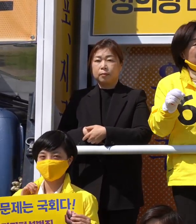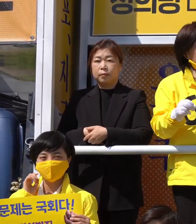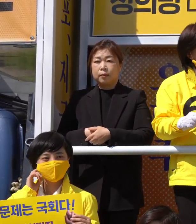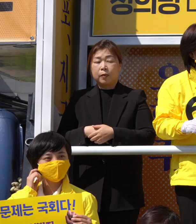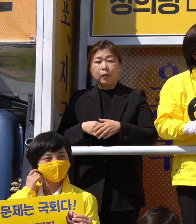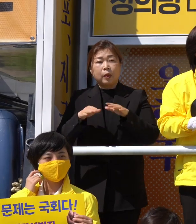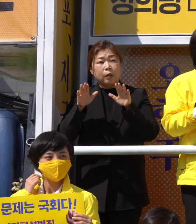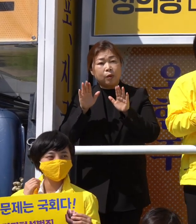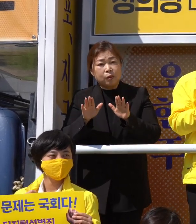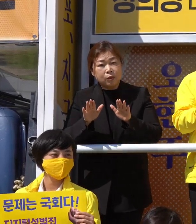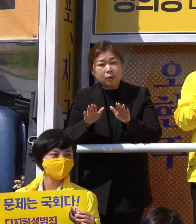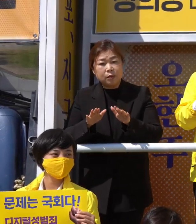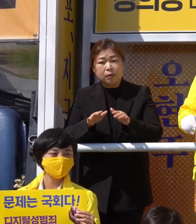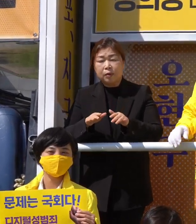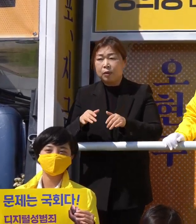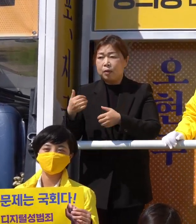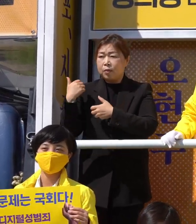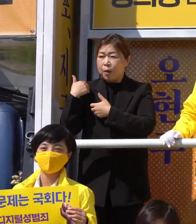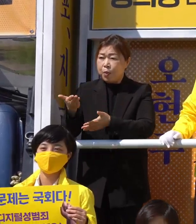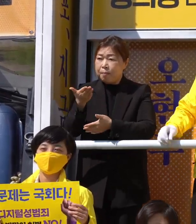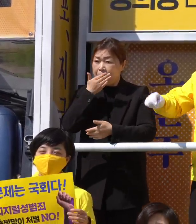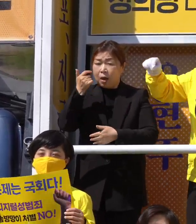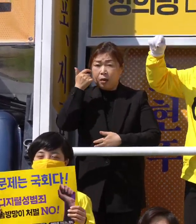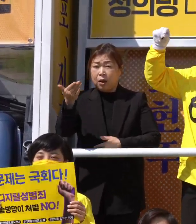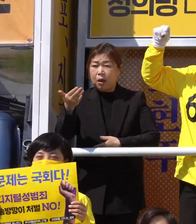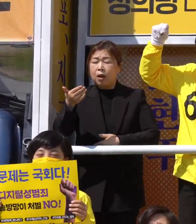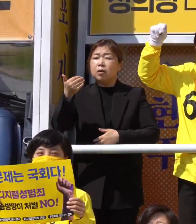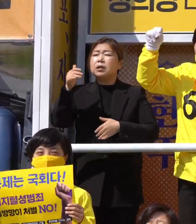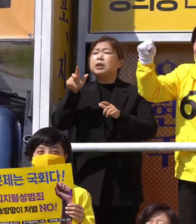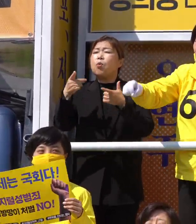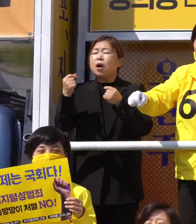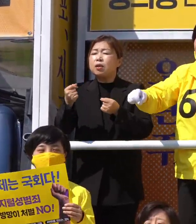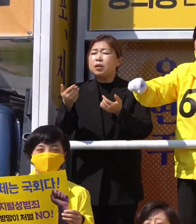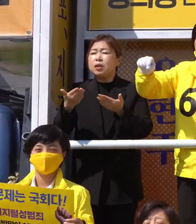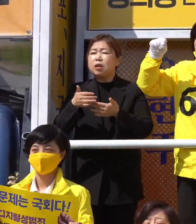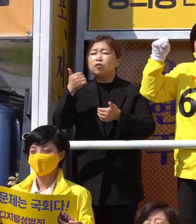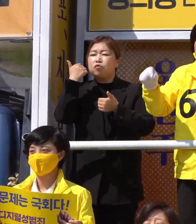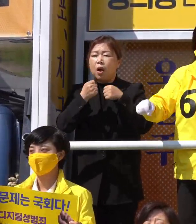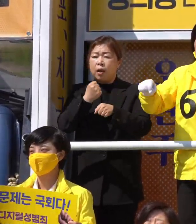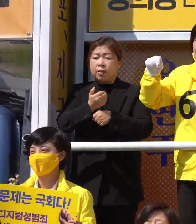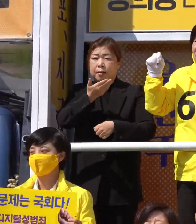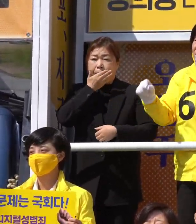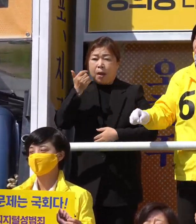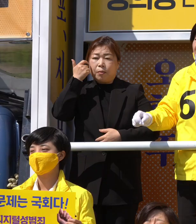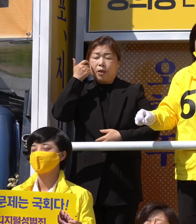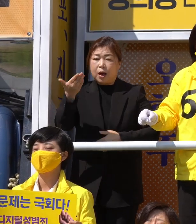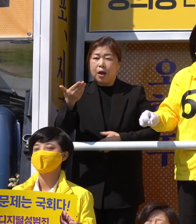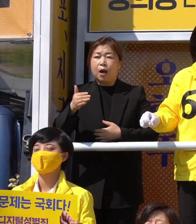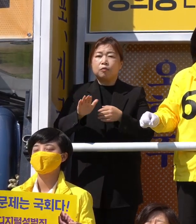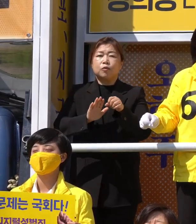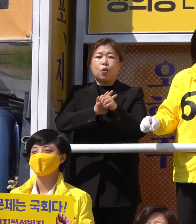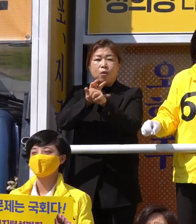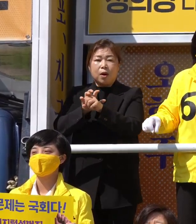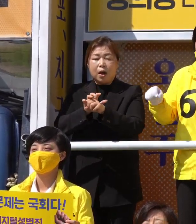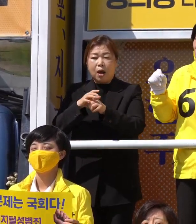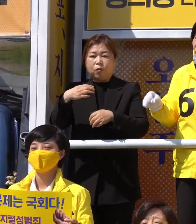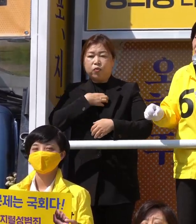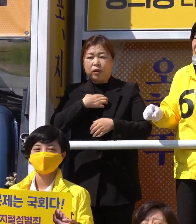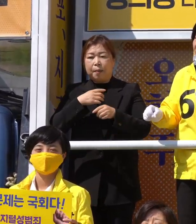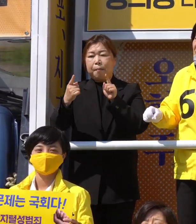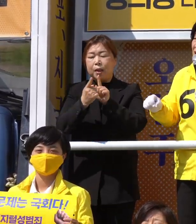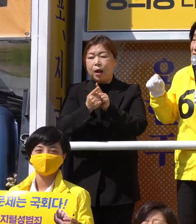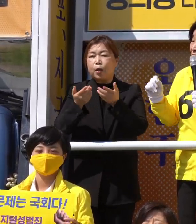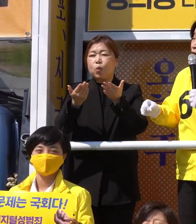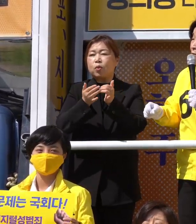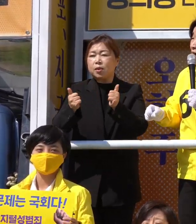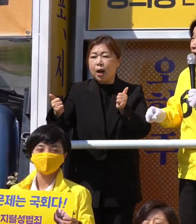이런 일 누가 할 수 있습니까? 누가 코로나 민생위기에 처한 우리